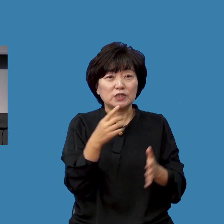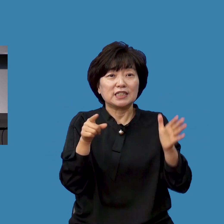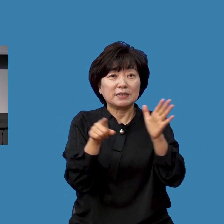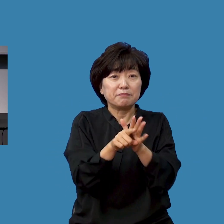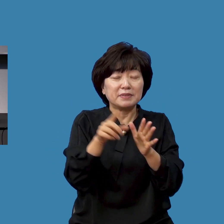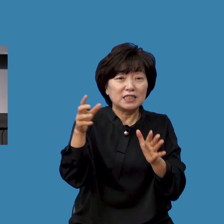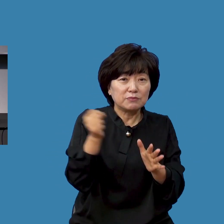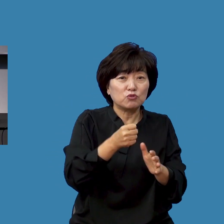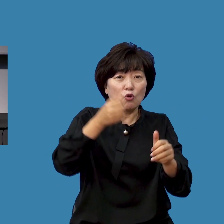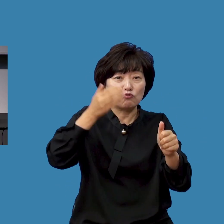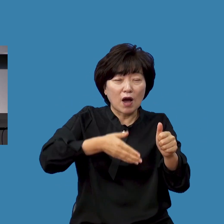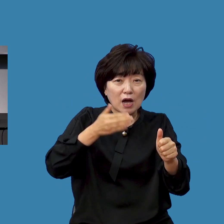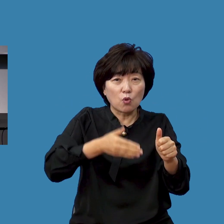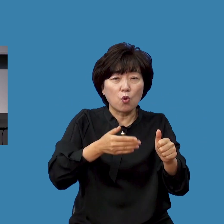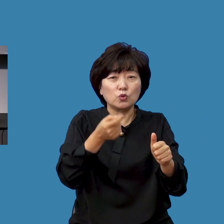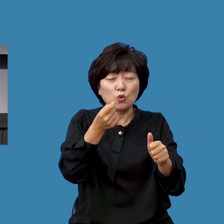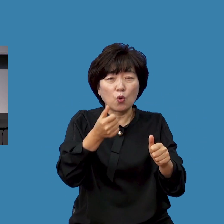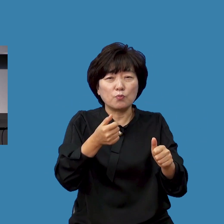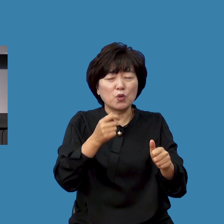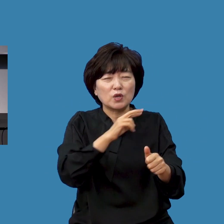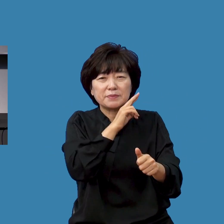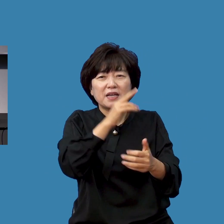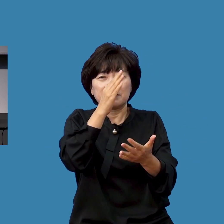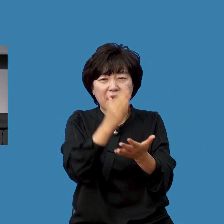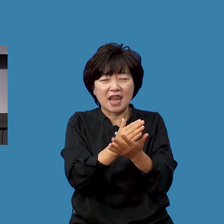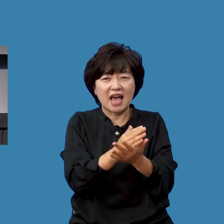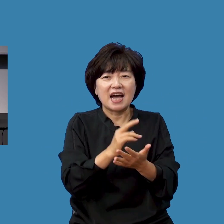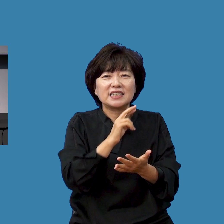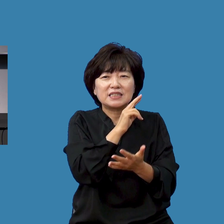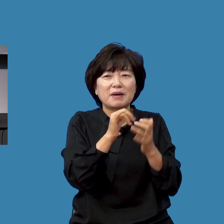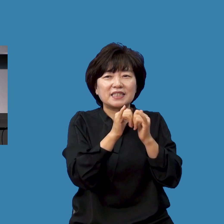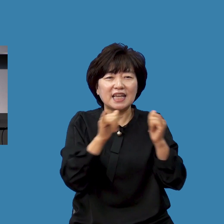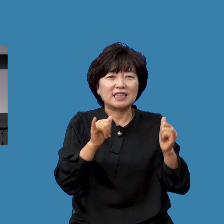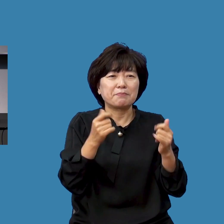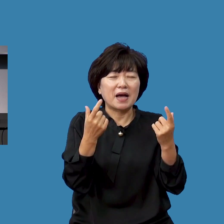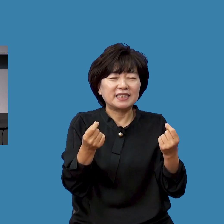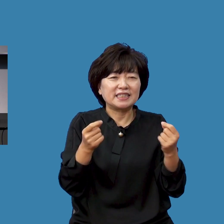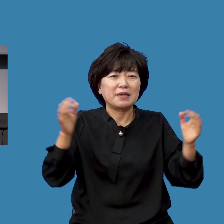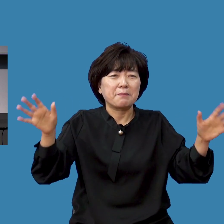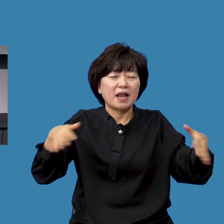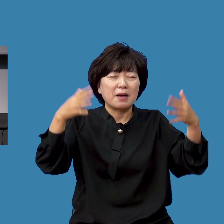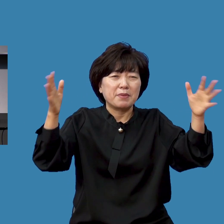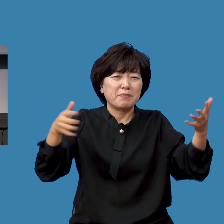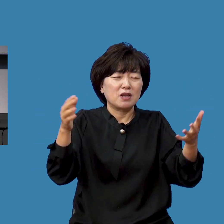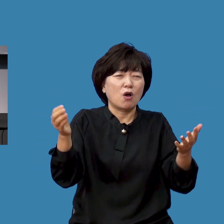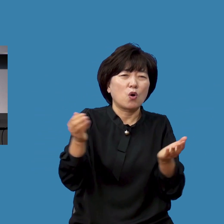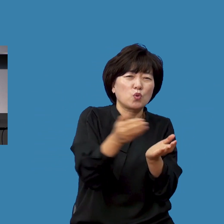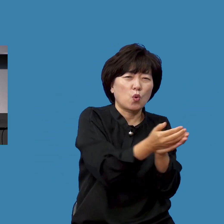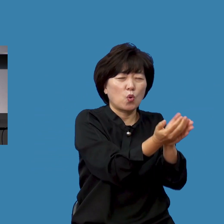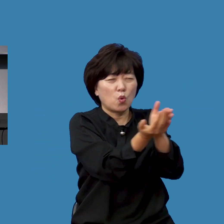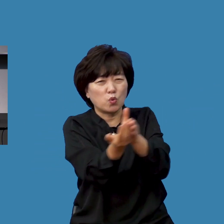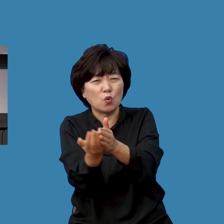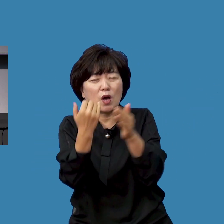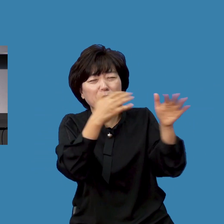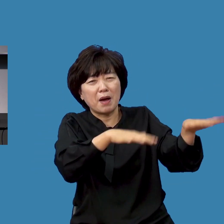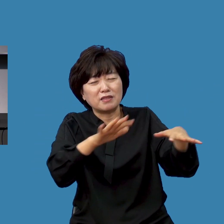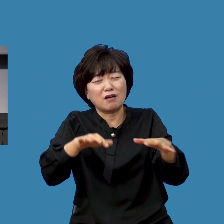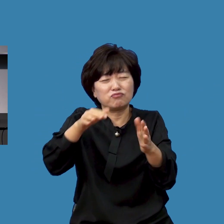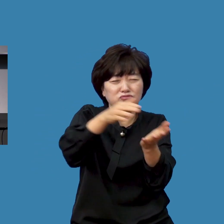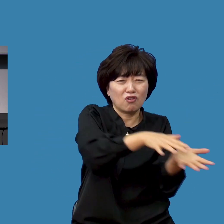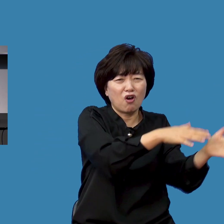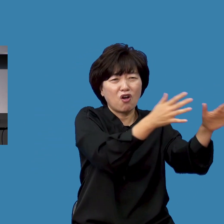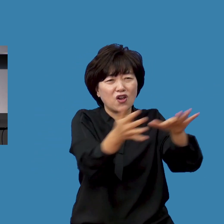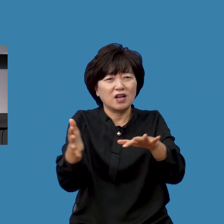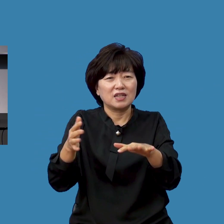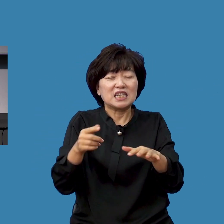7절입니다. 시작. 오직 믿음으로 구하고 조금도 의심하지 말라. 의심하는 자는 마치 바람에 밀려 요동하는 바다